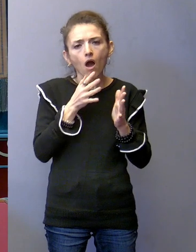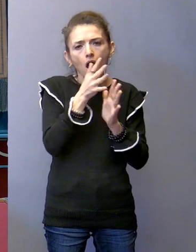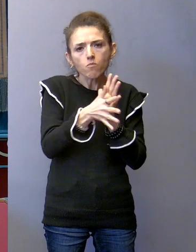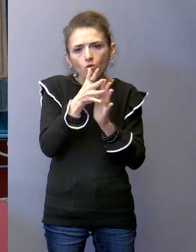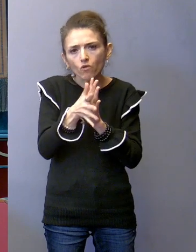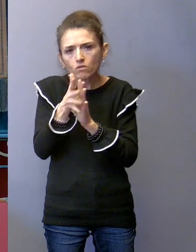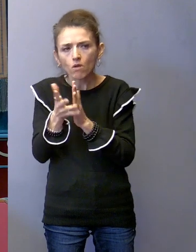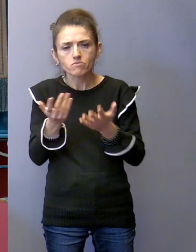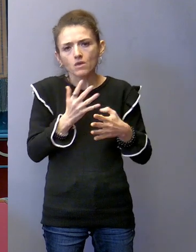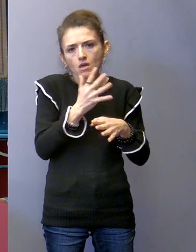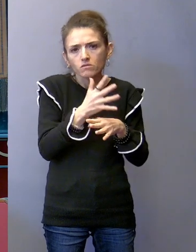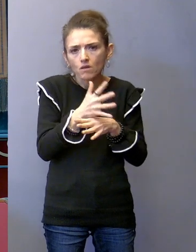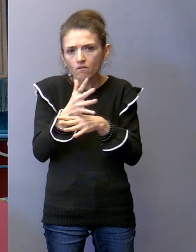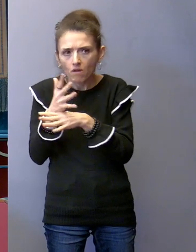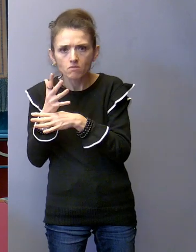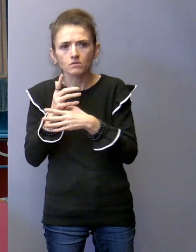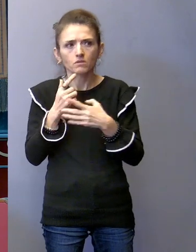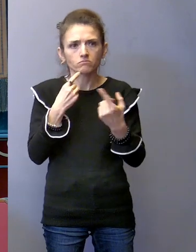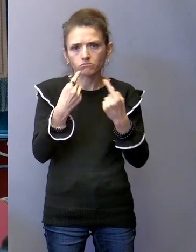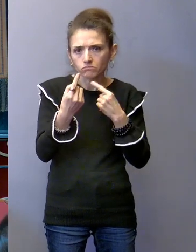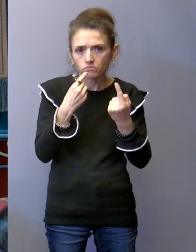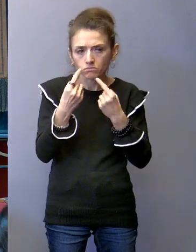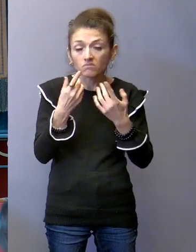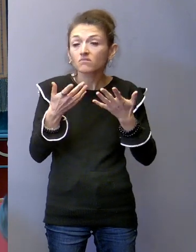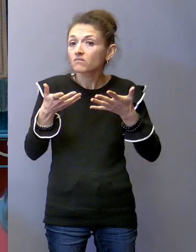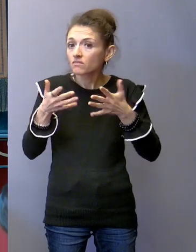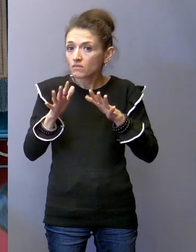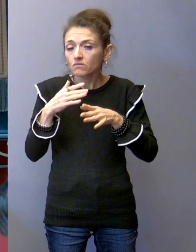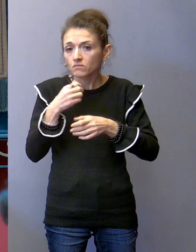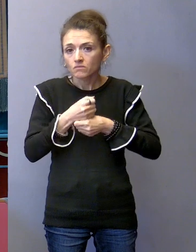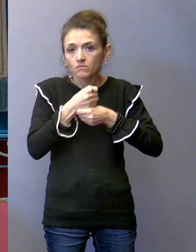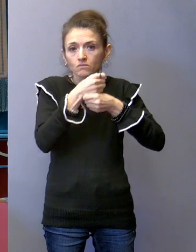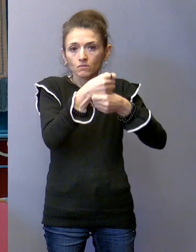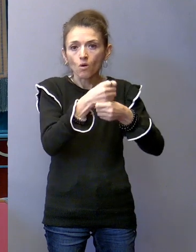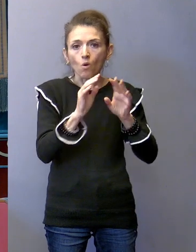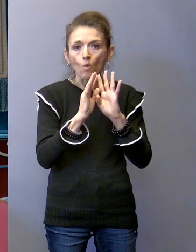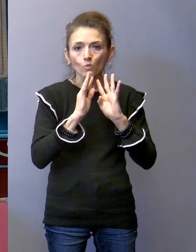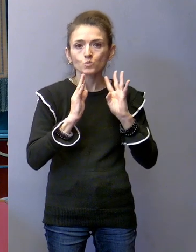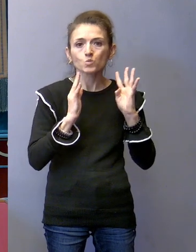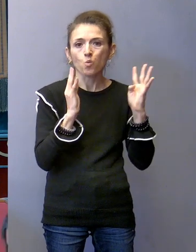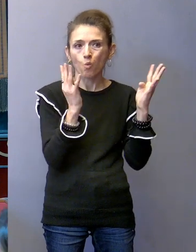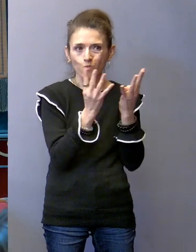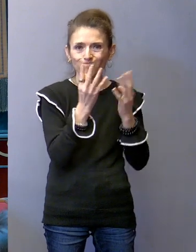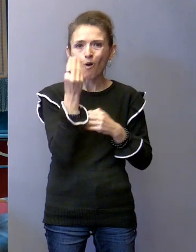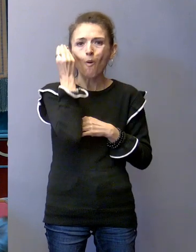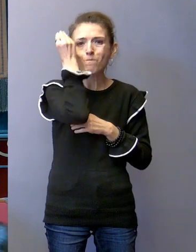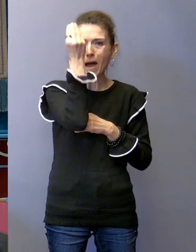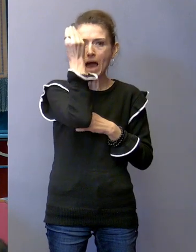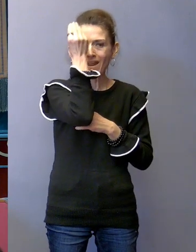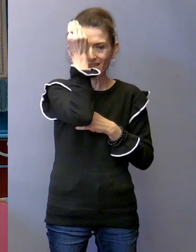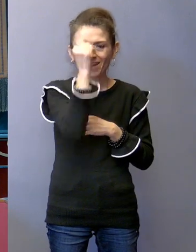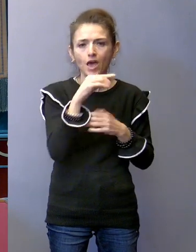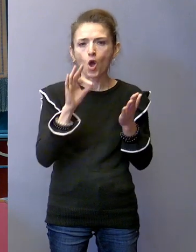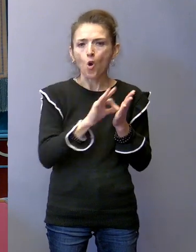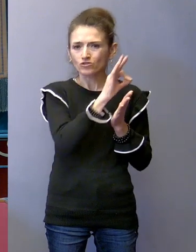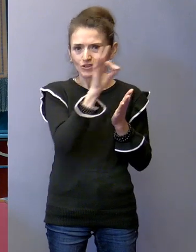intervenendo Dopodiché passo la parola passo la parola alla Giunta Per quanto riguarda il parere sugli ordini del